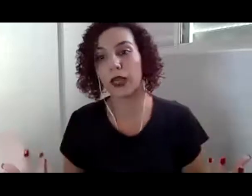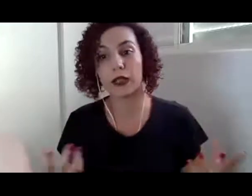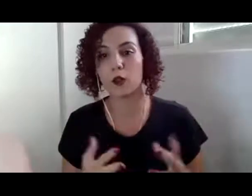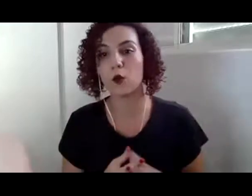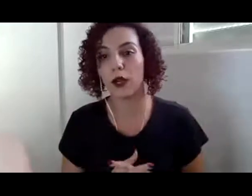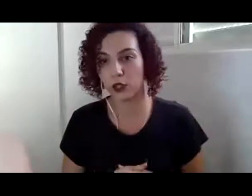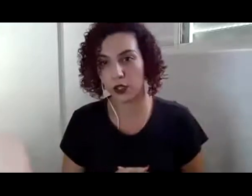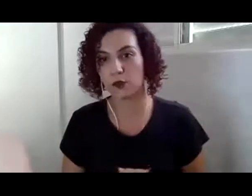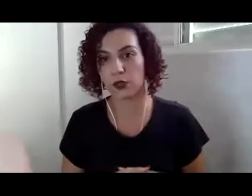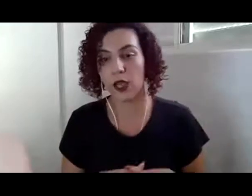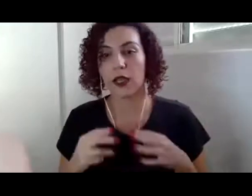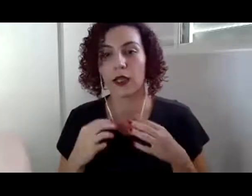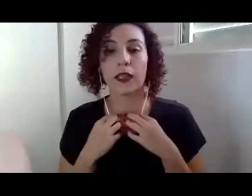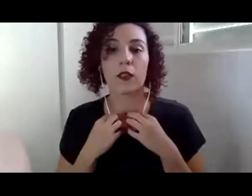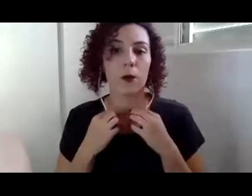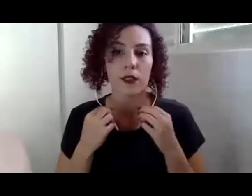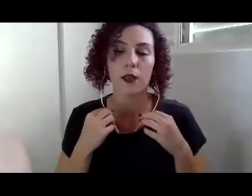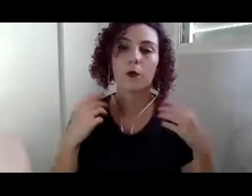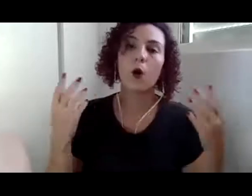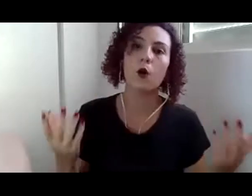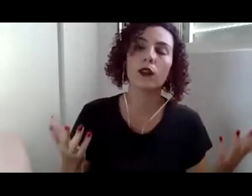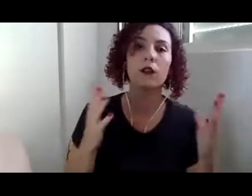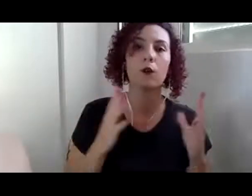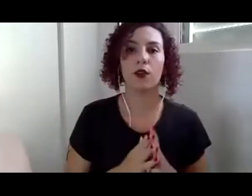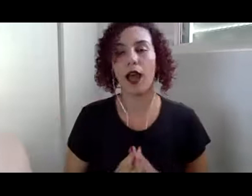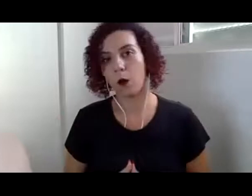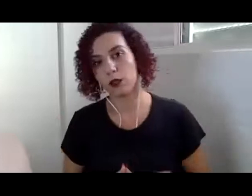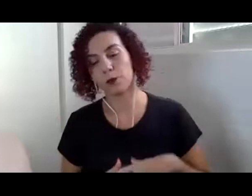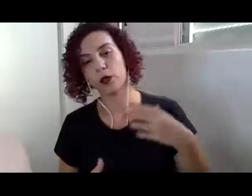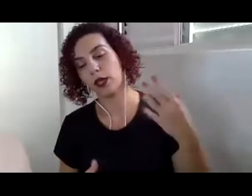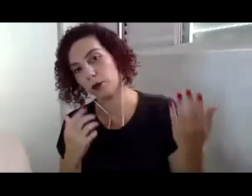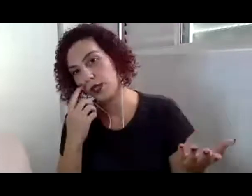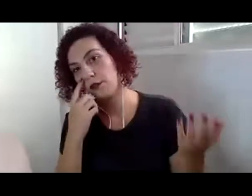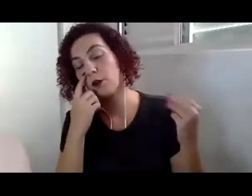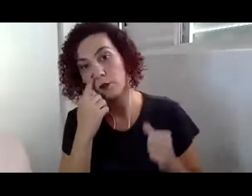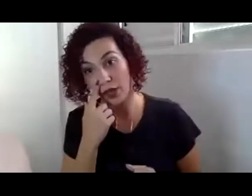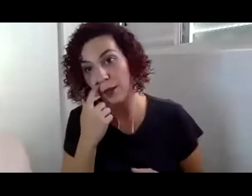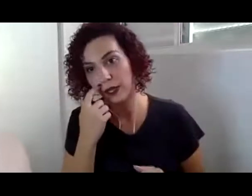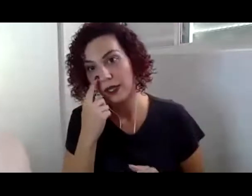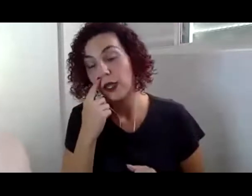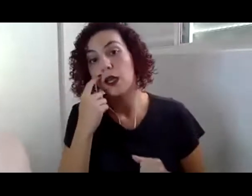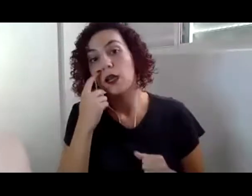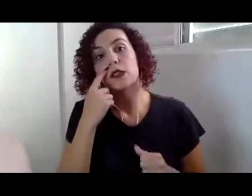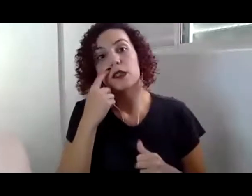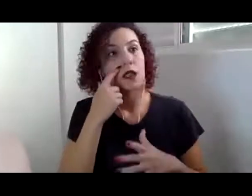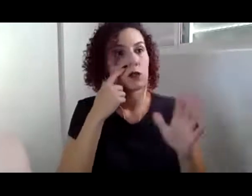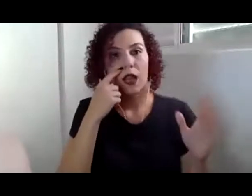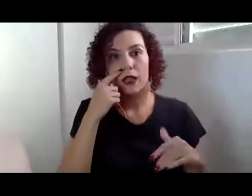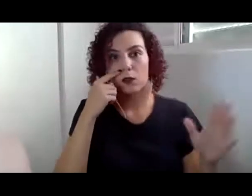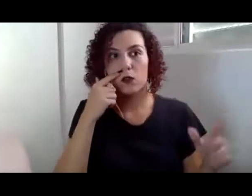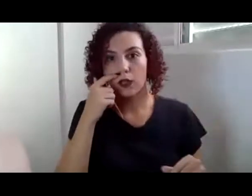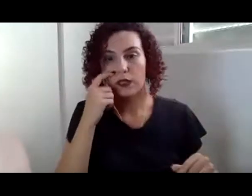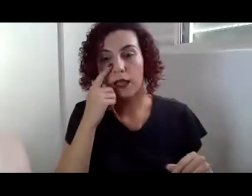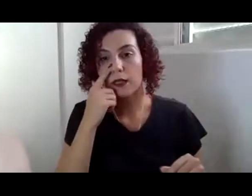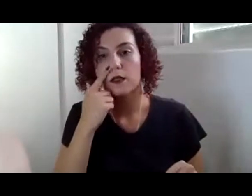não ter tantos conectivos, né? Então, por exemplo, ontem não fui à aula porque eu estava com febre, eu